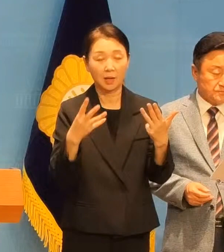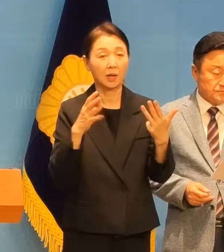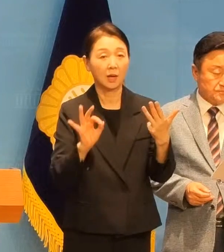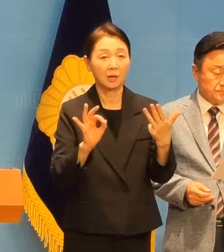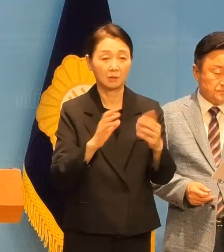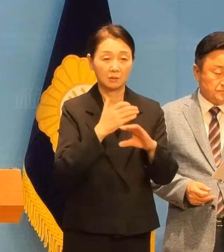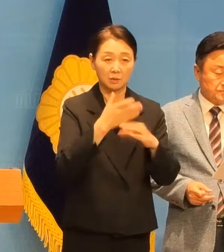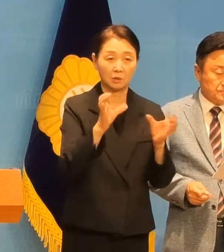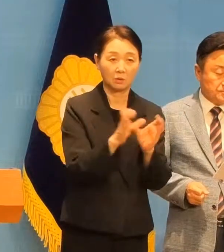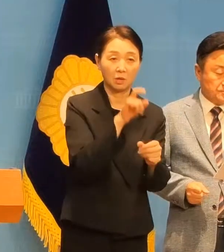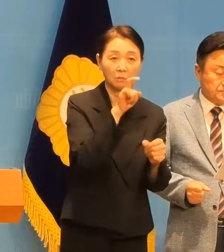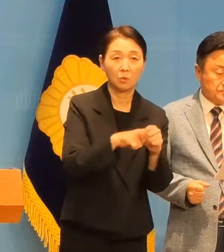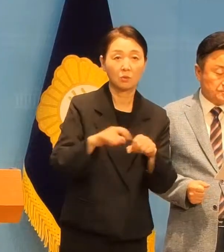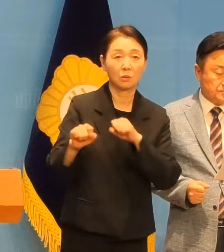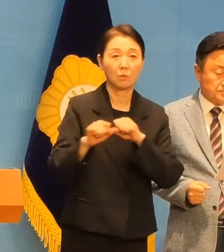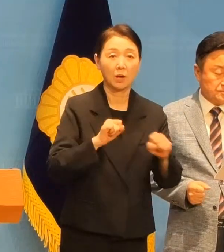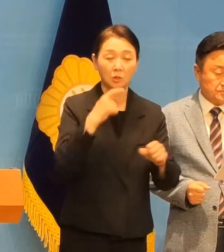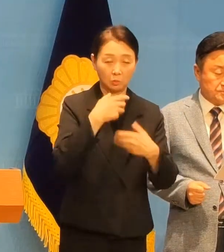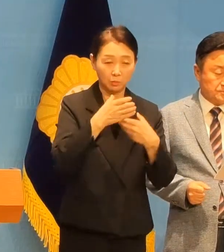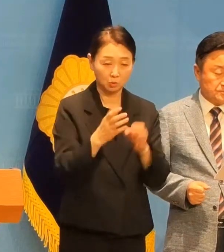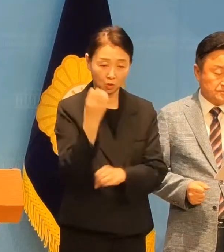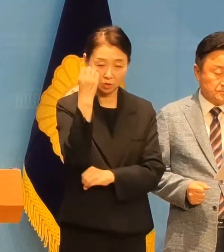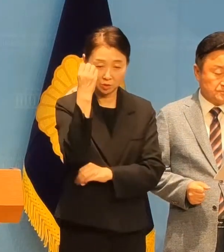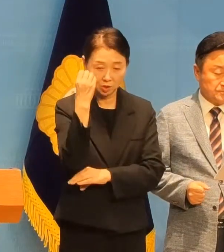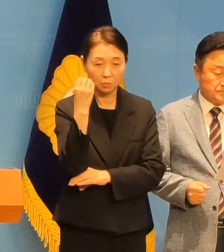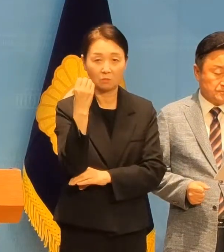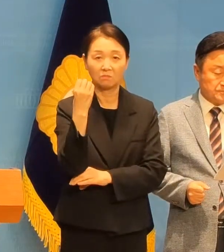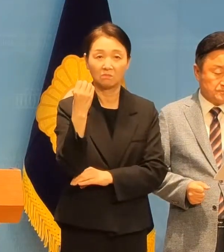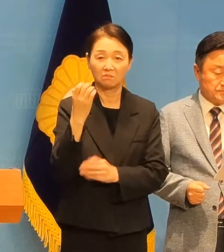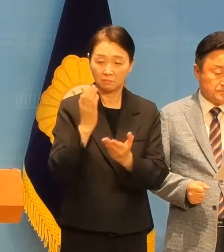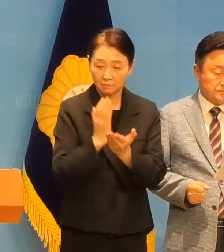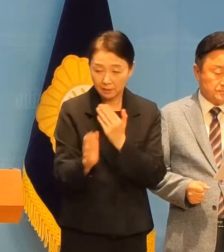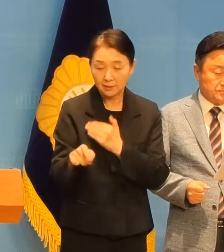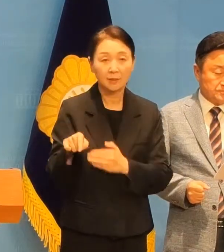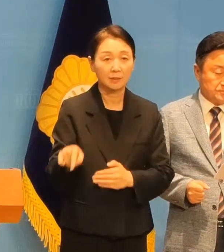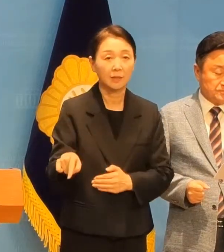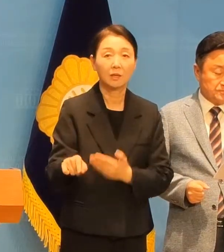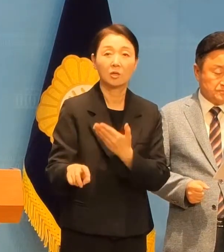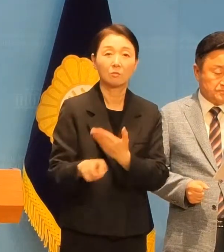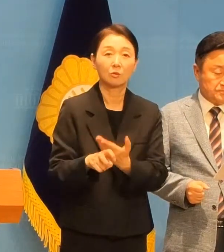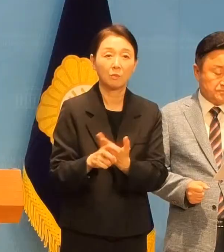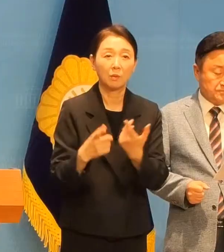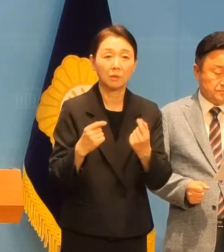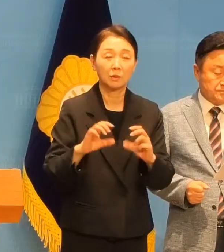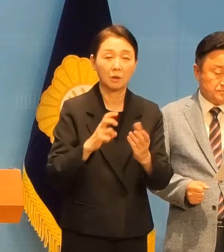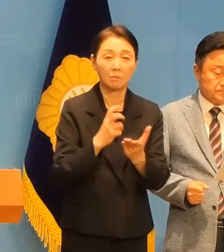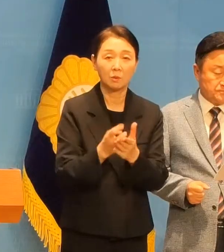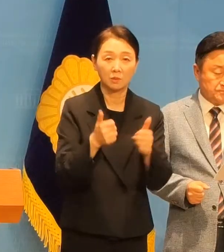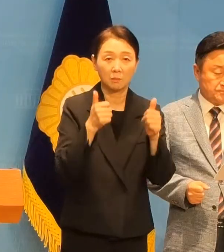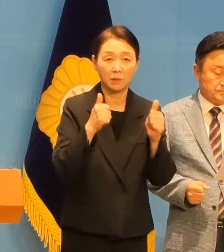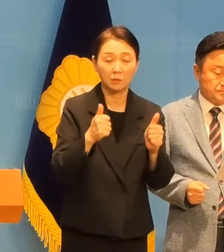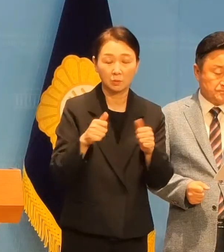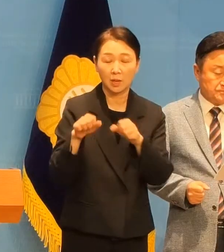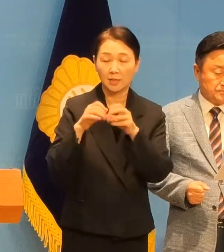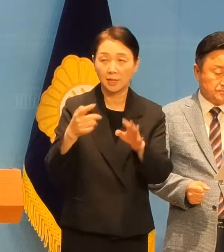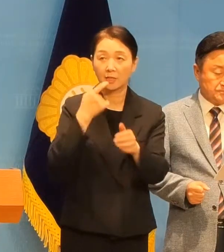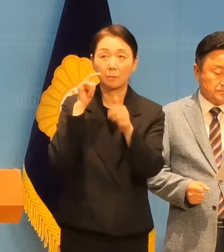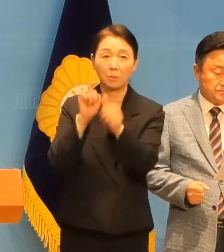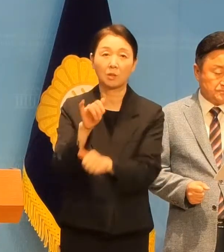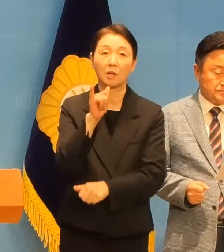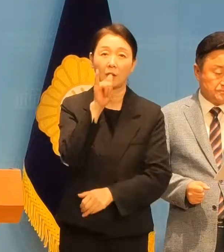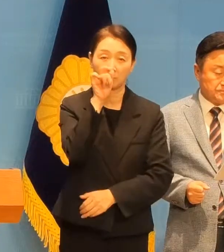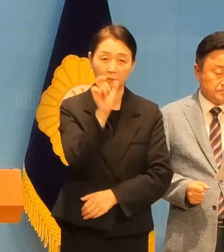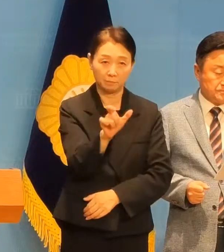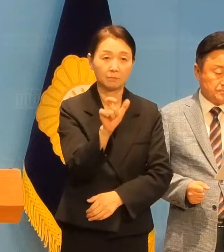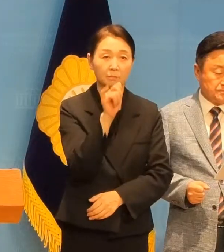목적이나 활동이 민주적 기본 질서에 위배될 때 헌법재판소가 해산을 명령할 수 있다고 하고